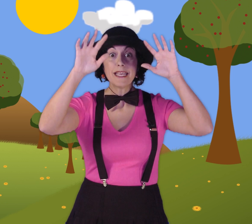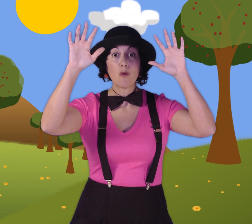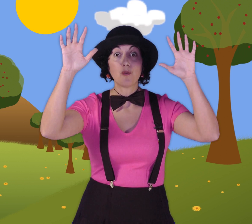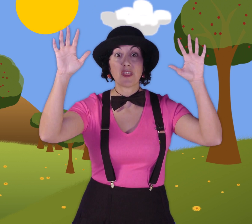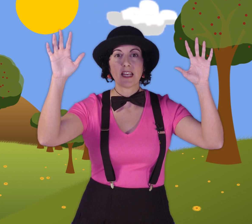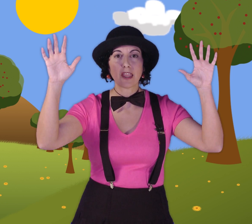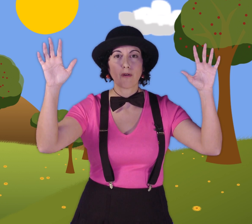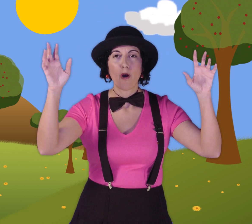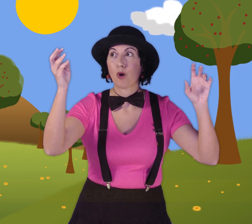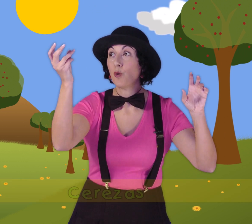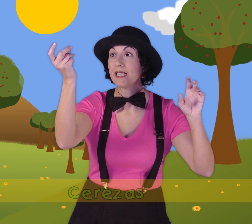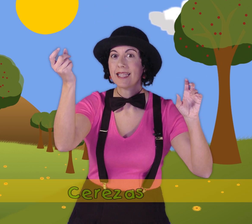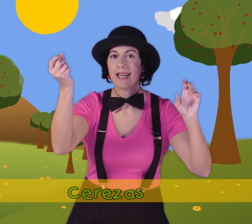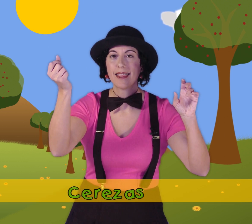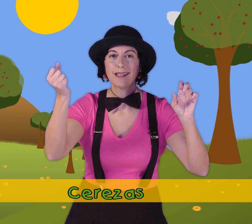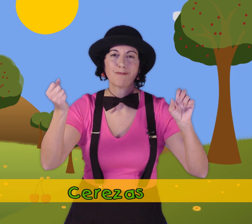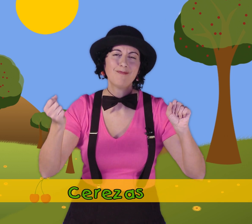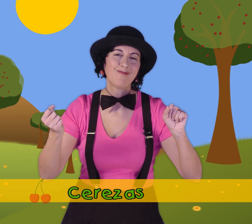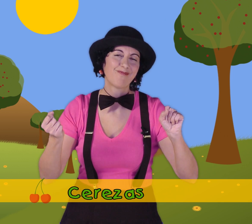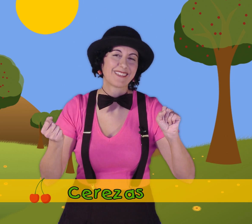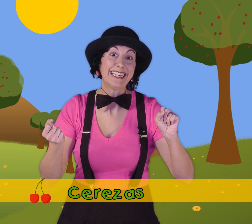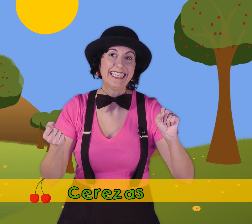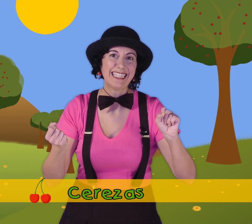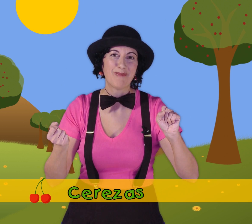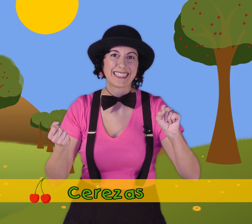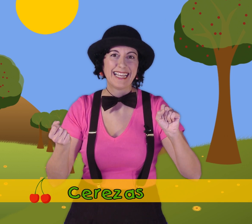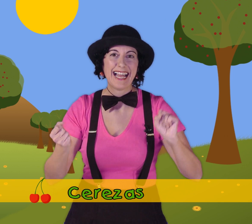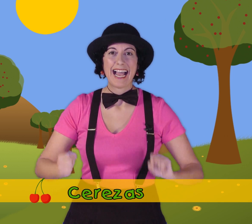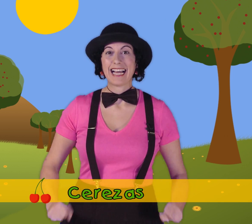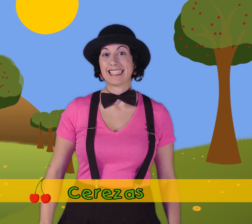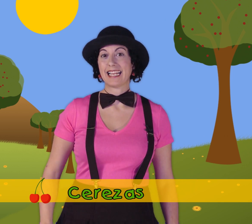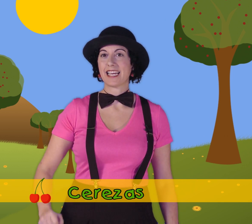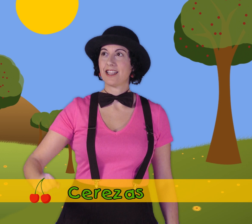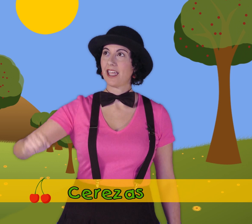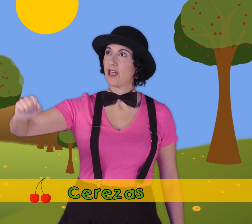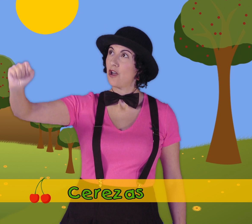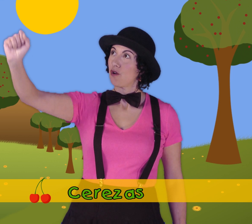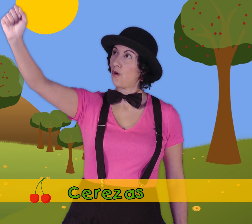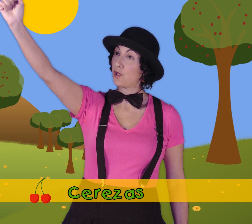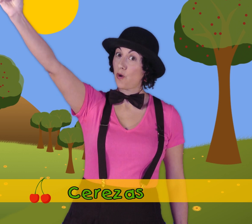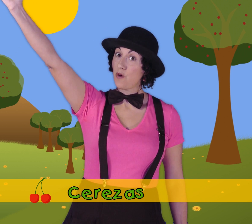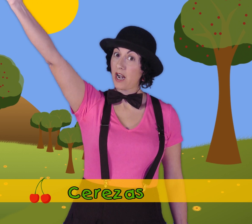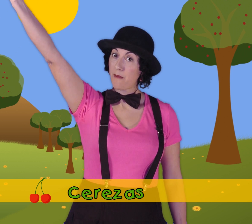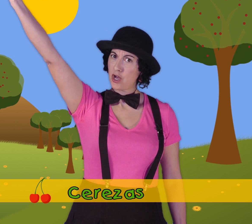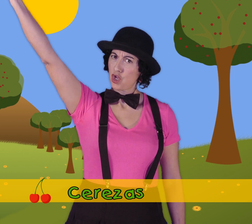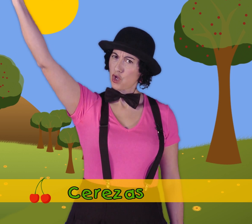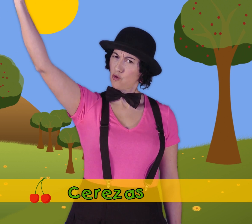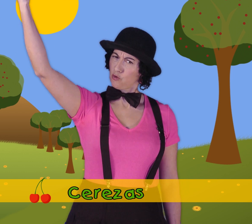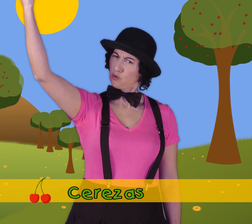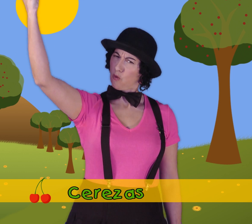un cerezo con unas cerezas riquísimas. Así que el gigante cogió una rama y con